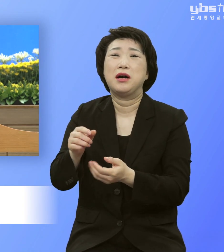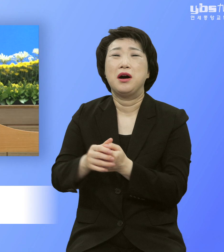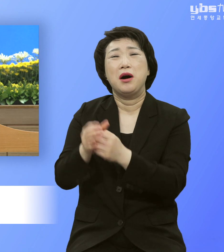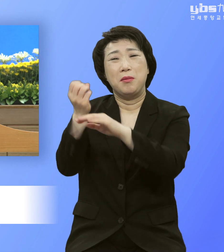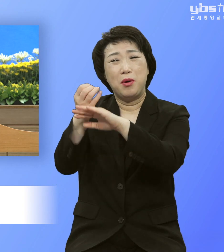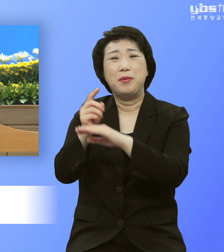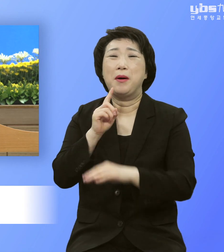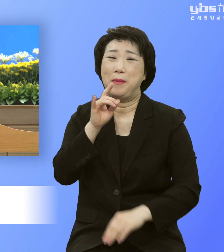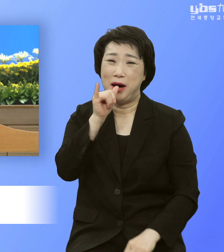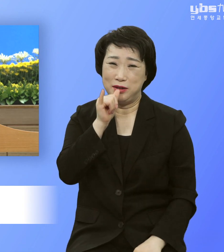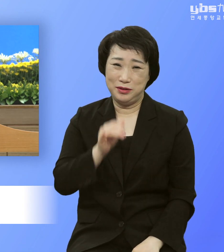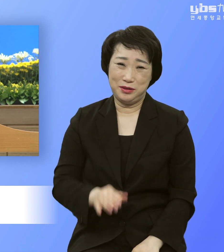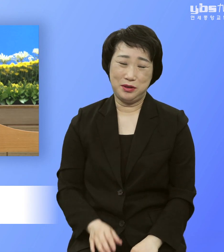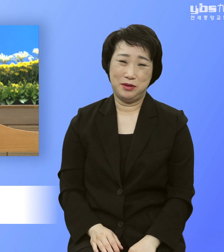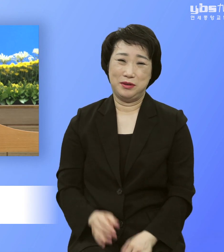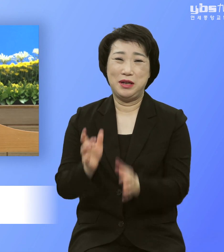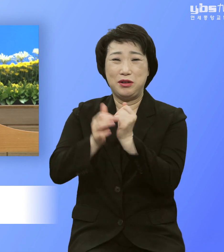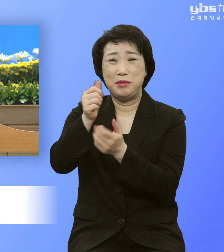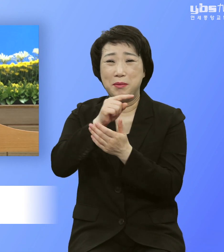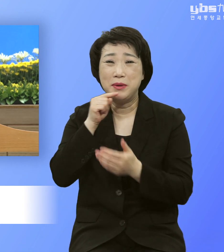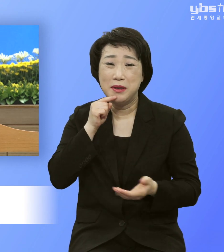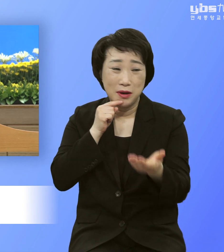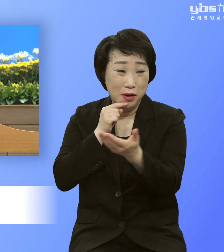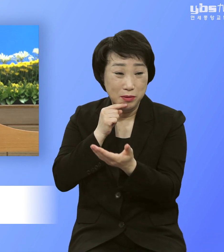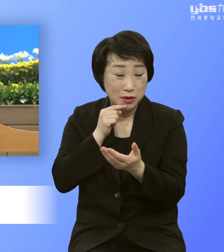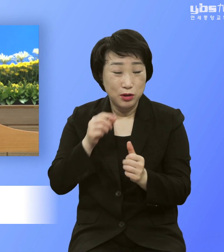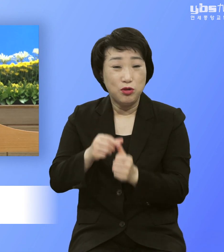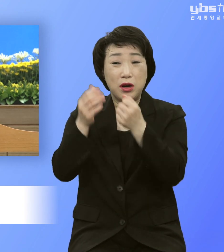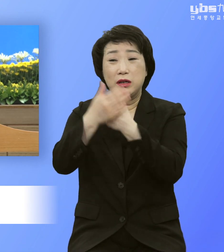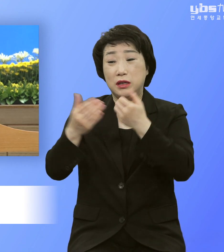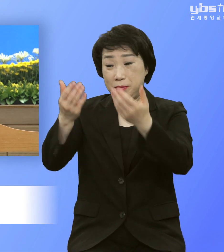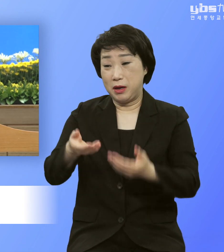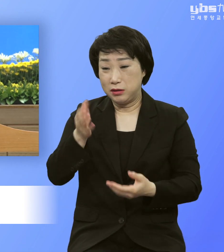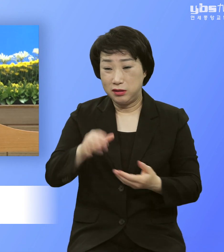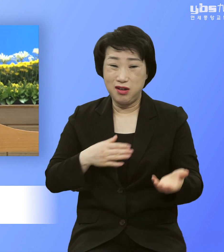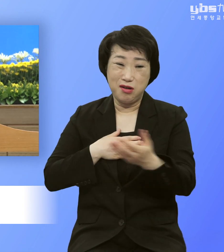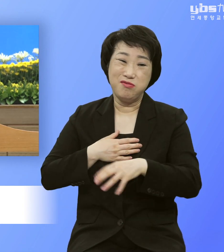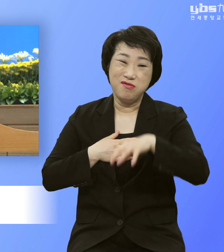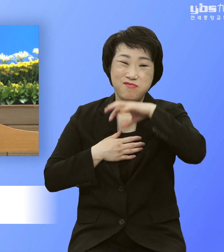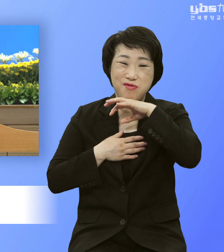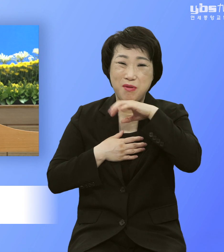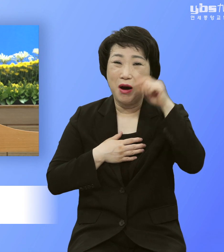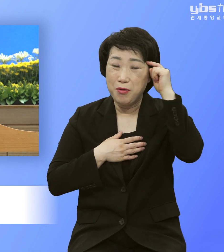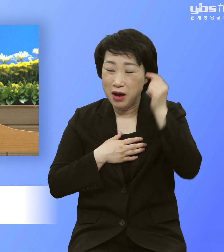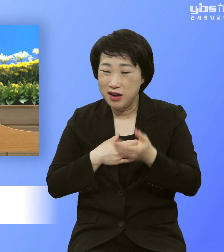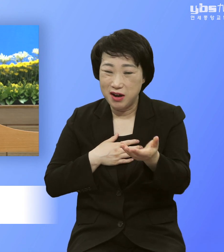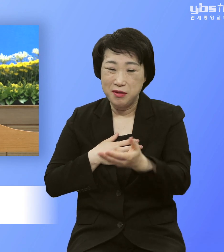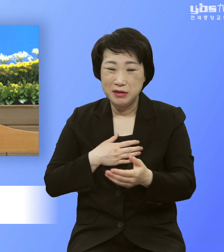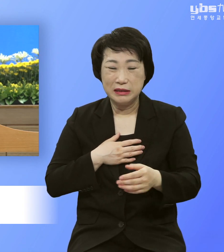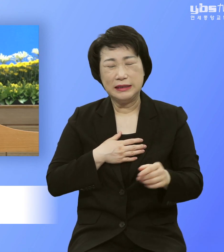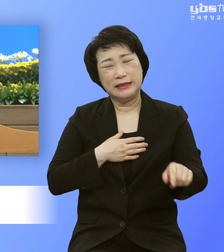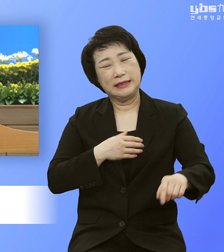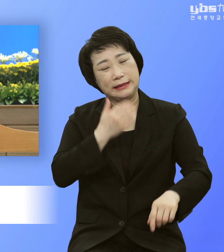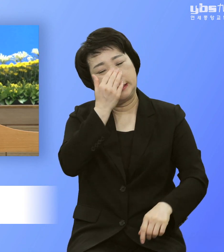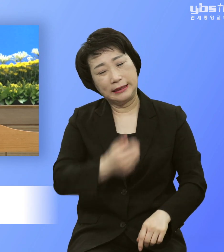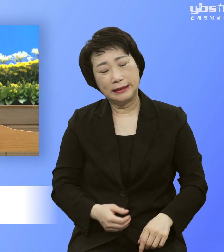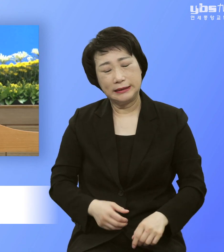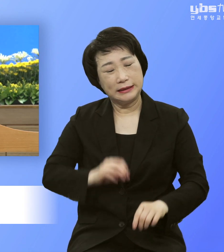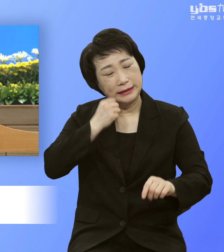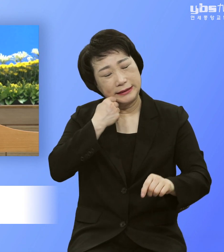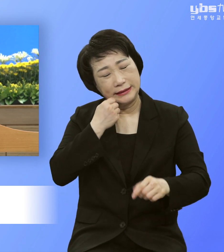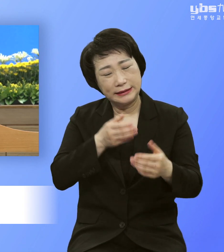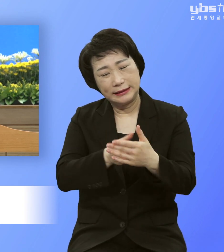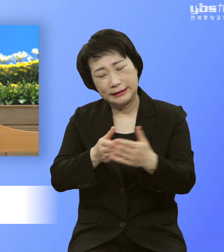거예요. 근데 이 구원의 은혜를 잊고 무엇이 불만해서 이것이 힘들고 저것이